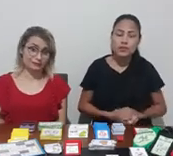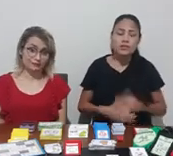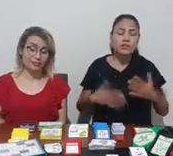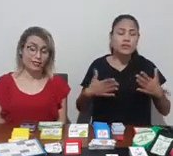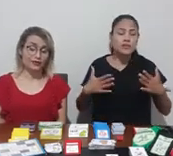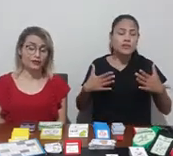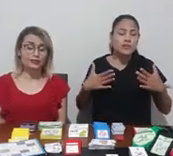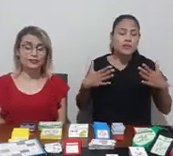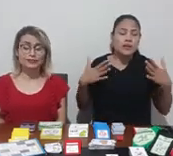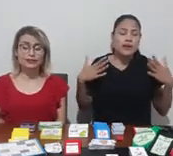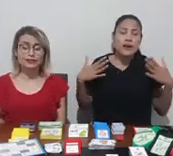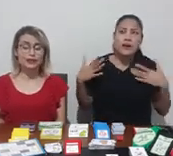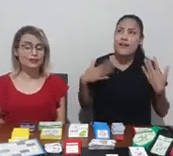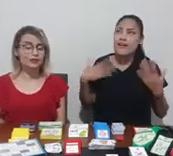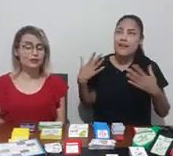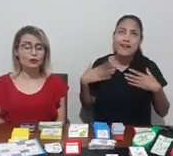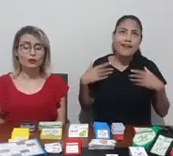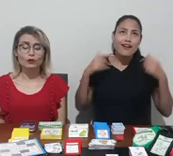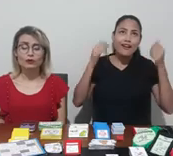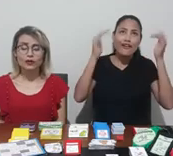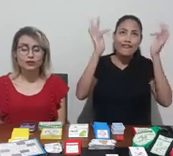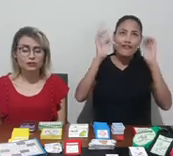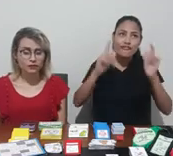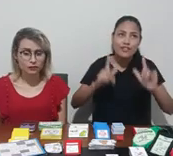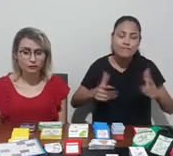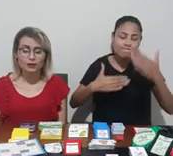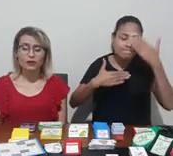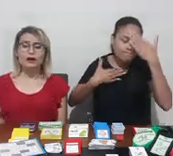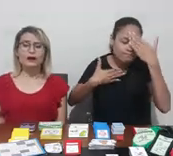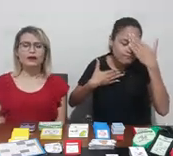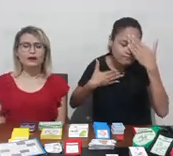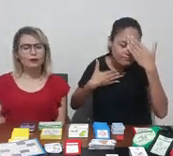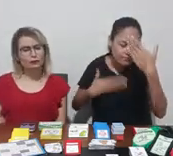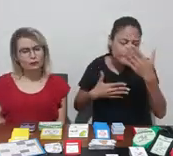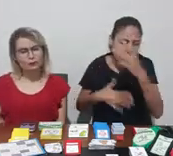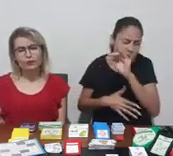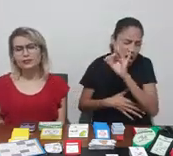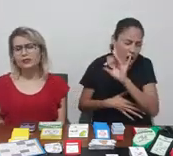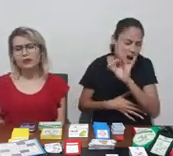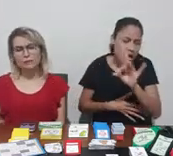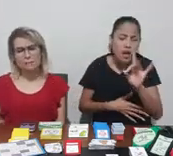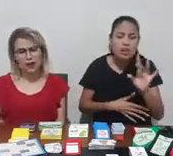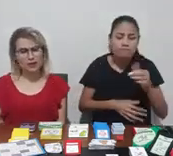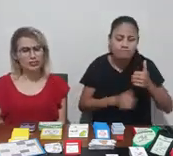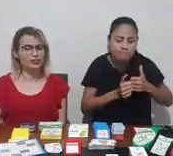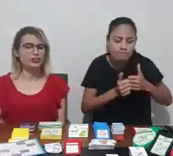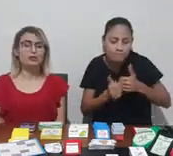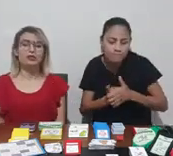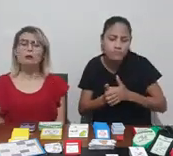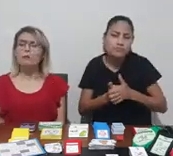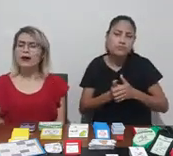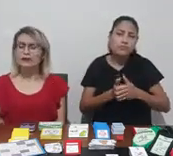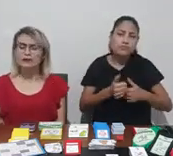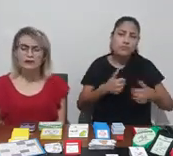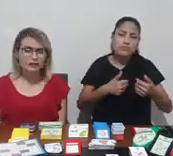alegria, tá? Queria, assim, agradecer de coração a cada um que segue a página,